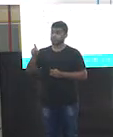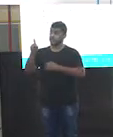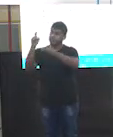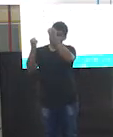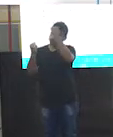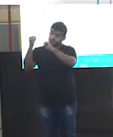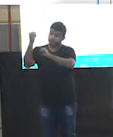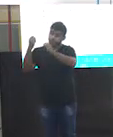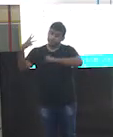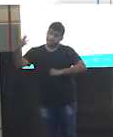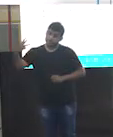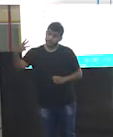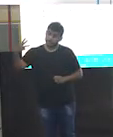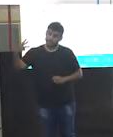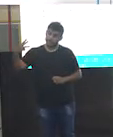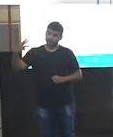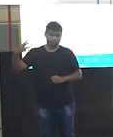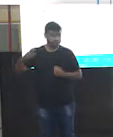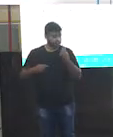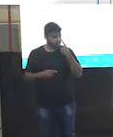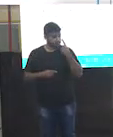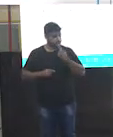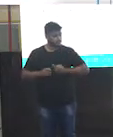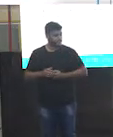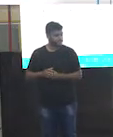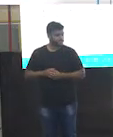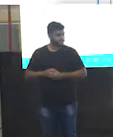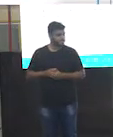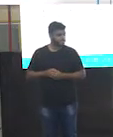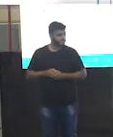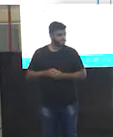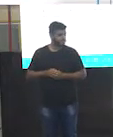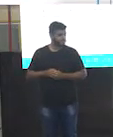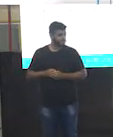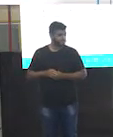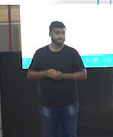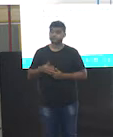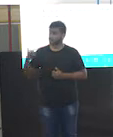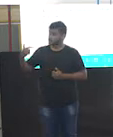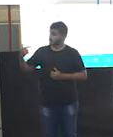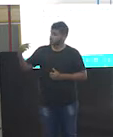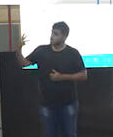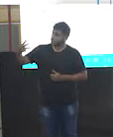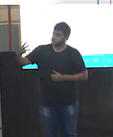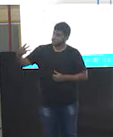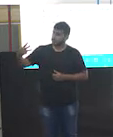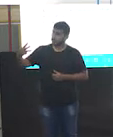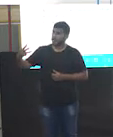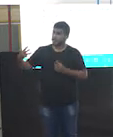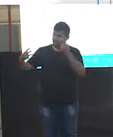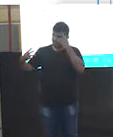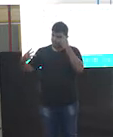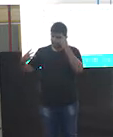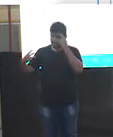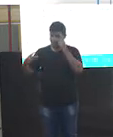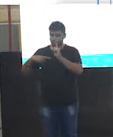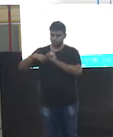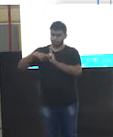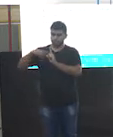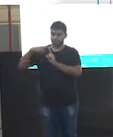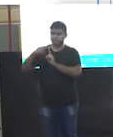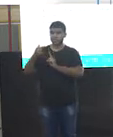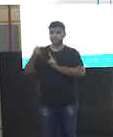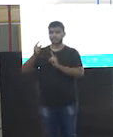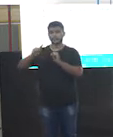e a quarta. Entre a segunda e a terceira estava 7,5. Aí eu passei da terceira para a